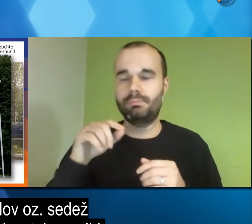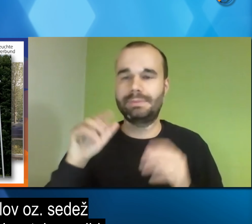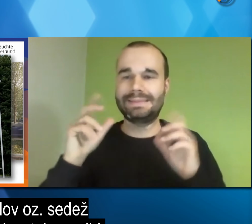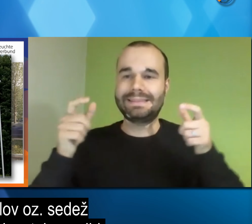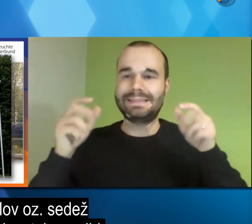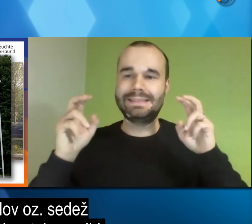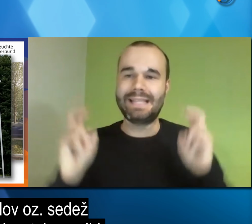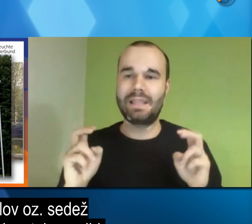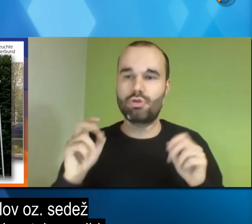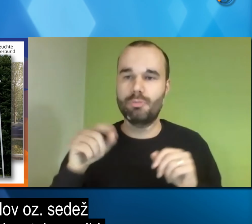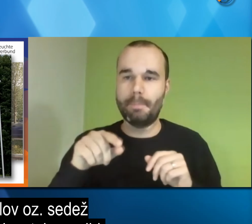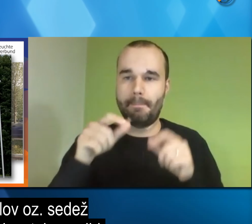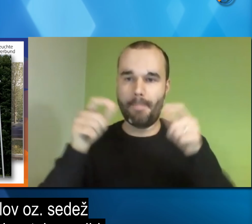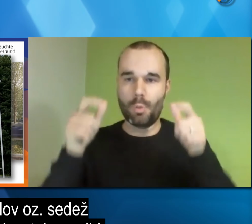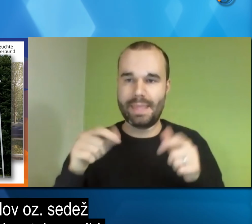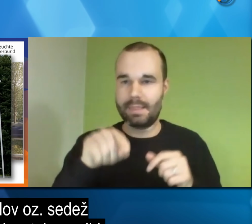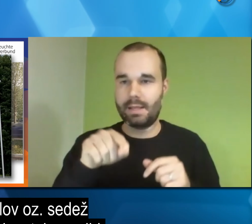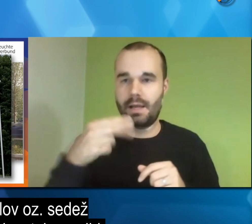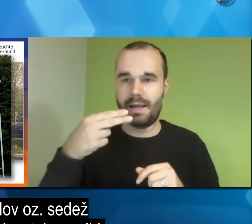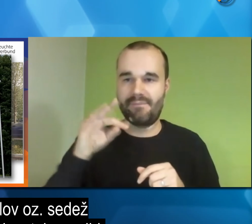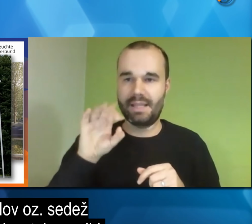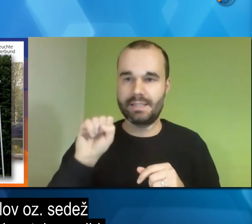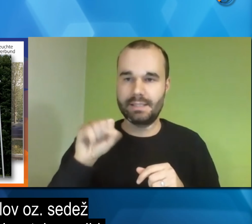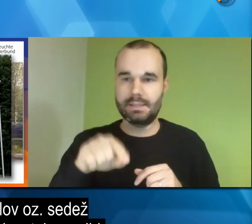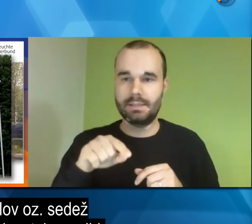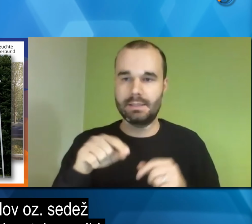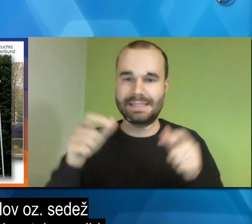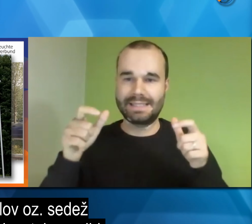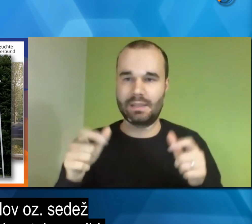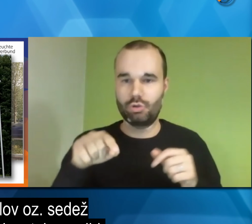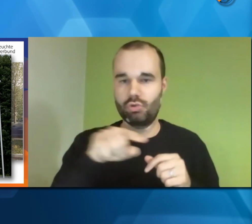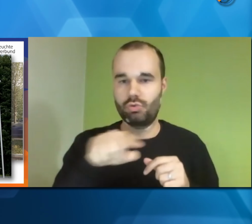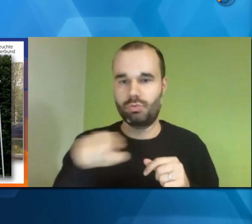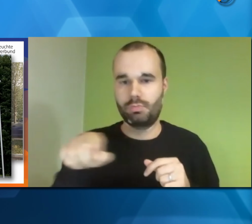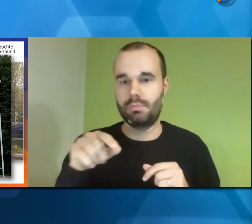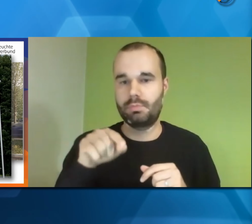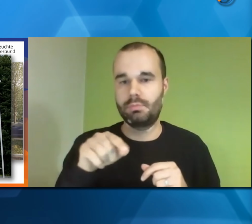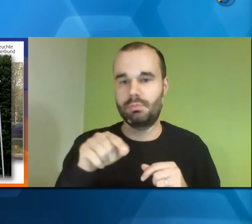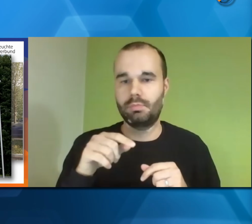To je glavni naslov oziroma sedež podjetja HFS-a je v tej zgradbi.